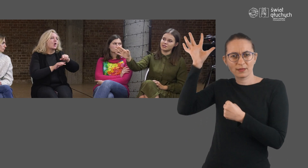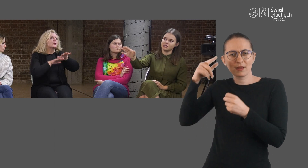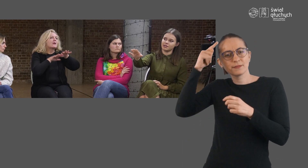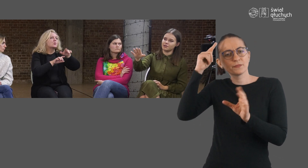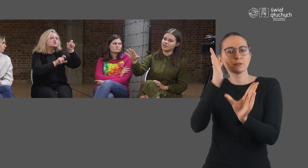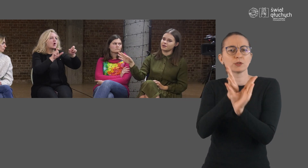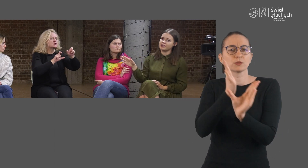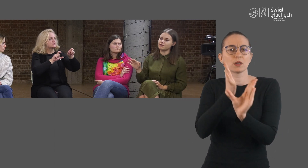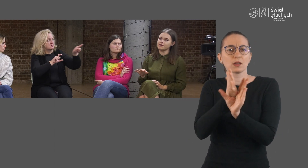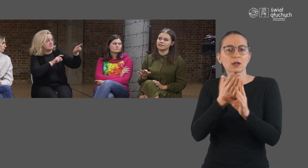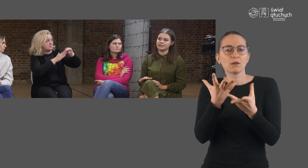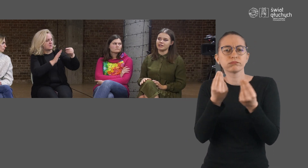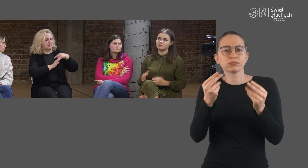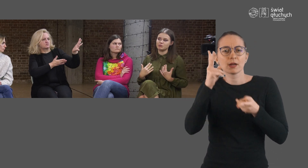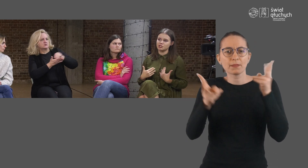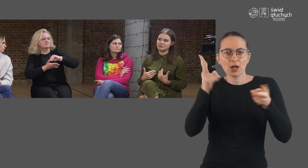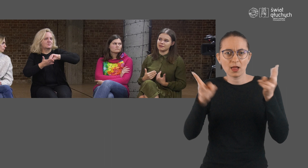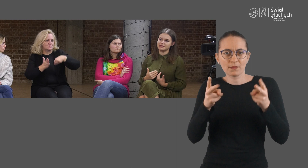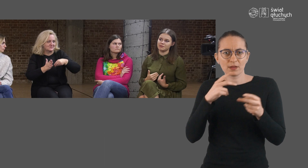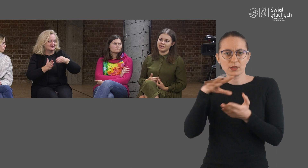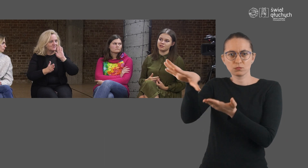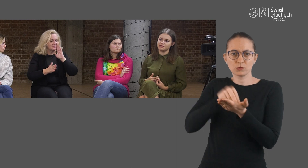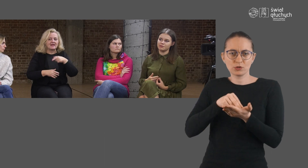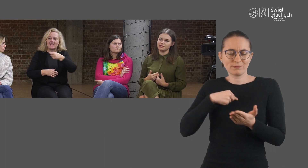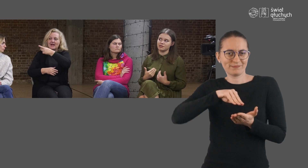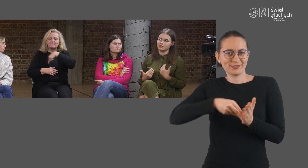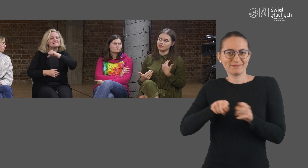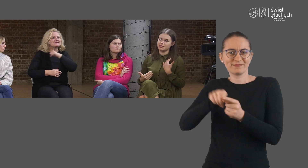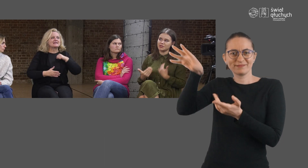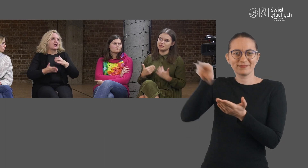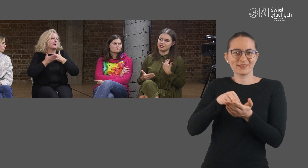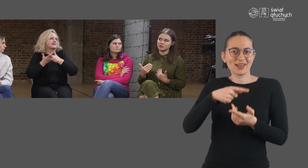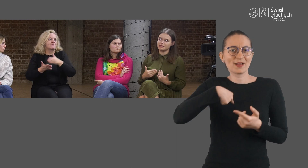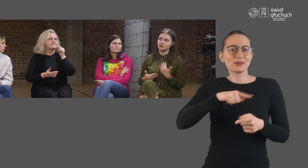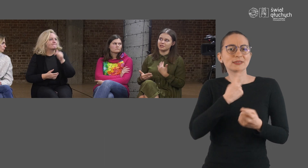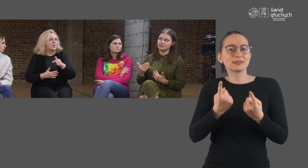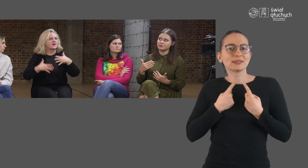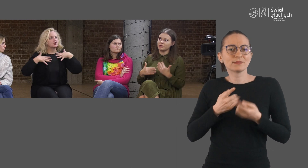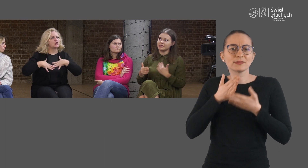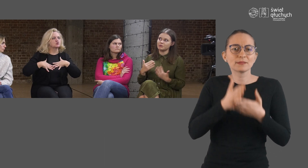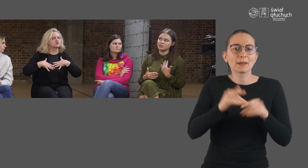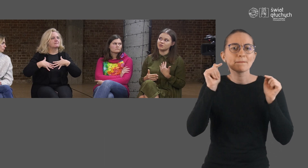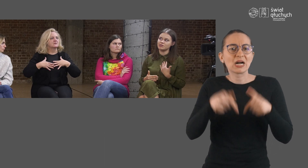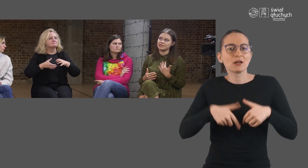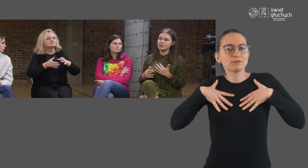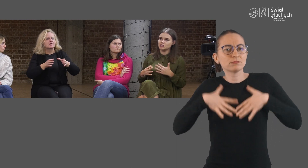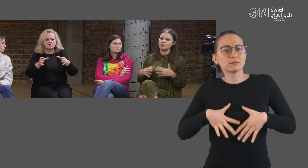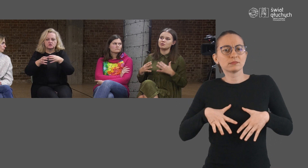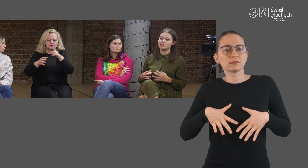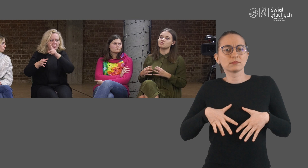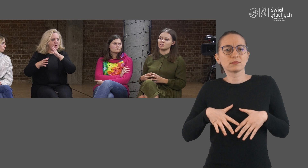widzę doświadczenie koleżanek, kolegów jest takie, że my musieliśmy sami sobie radzić i my nie mieliśmy tej tożsamości, tej zbudowanej społeczności,